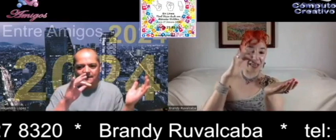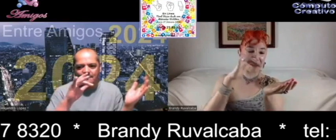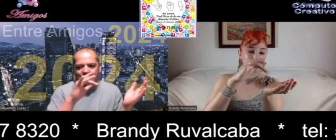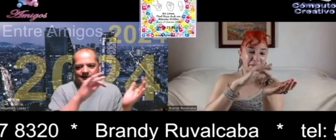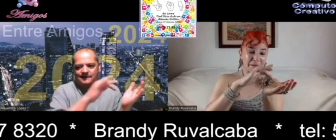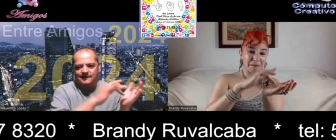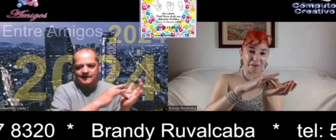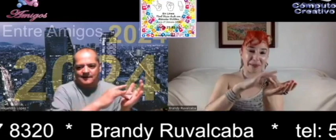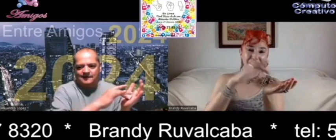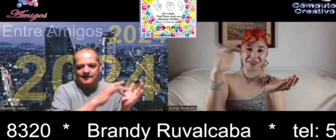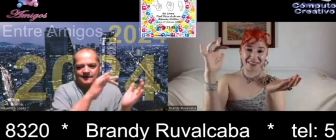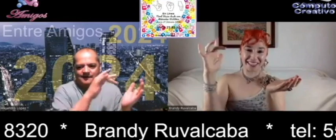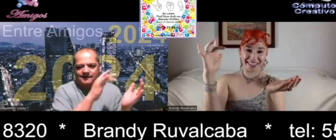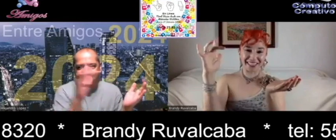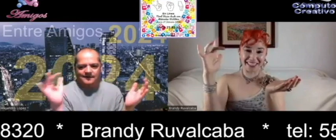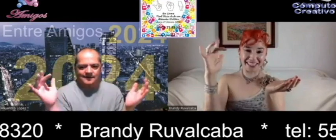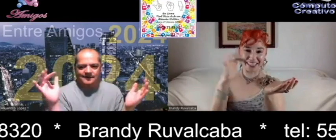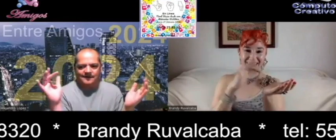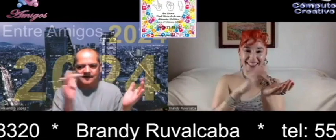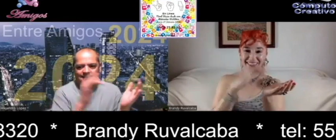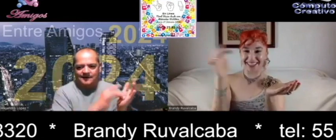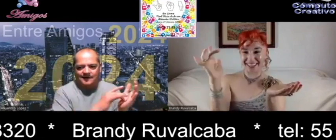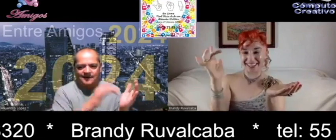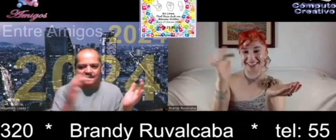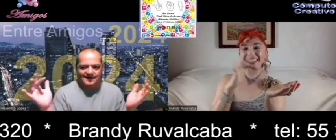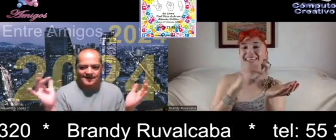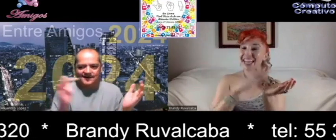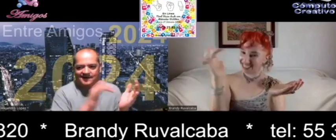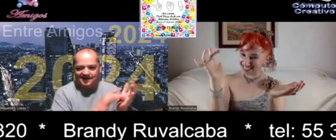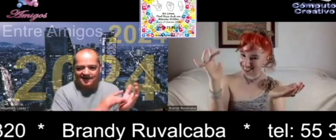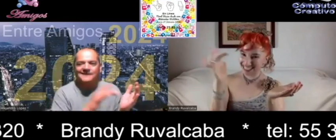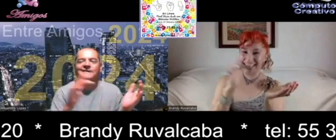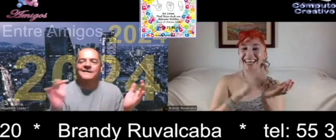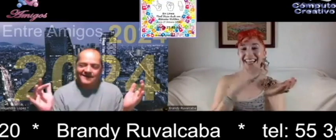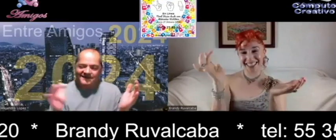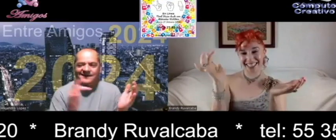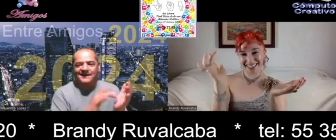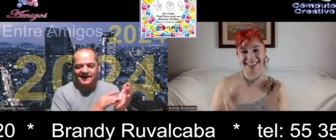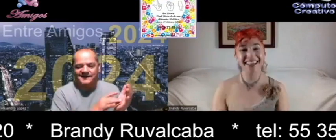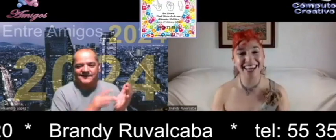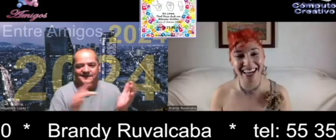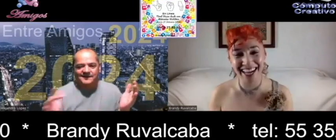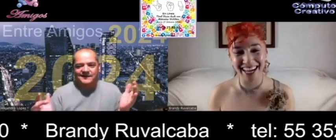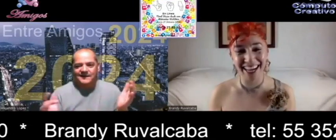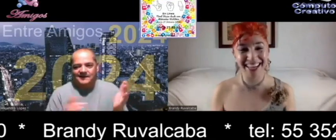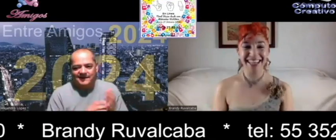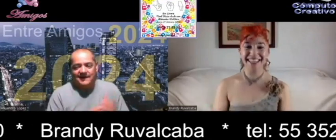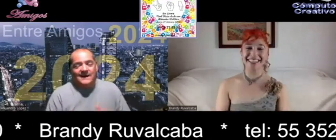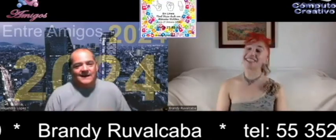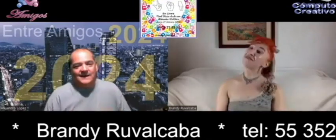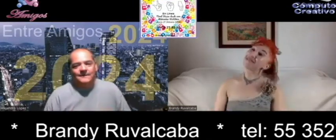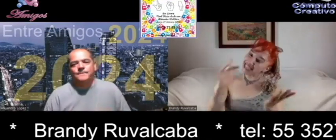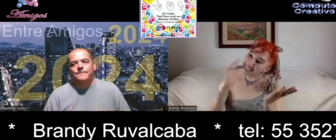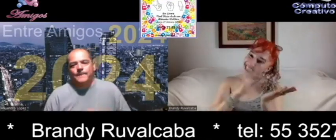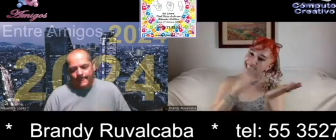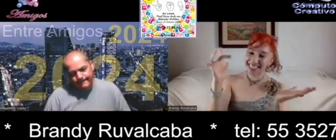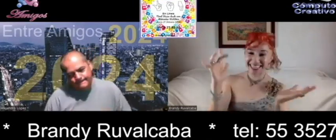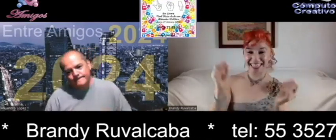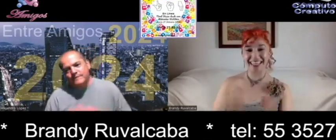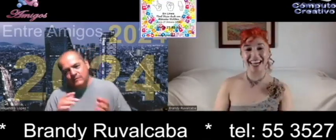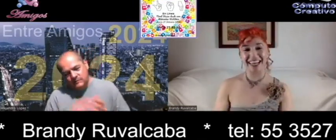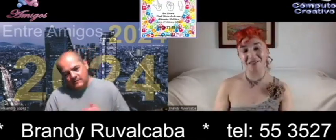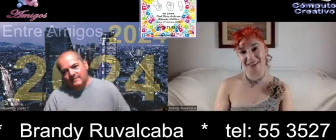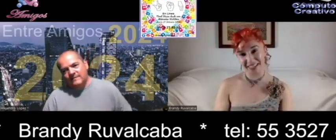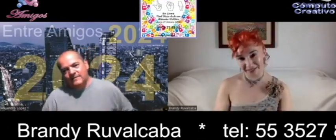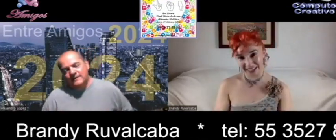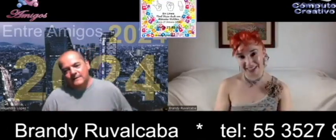como que picas y subes. Exacto, aquí. Ah, Entonces, gracias, gracias. gracias. Sí. Entonces, muchas gracias a